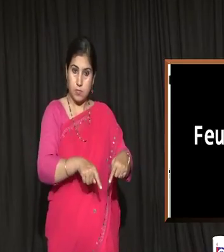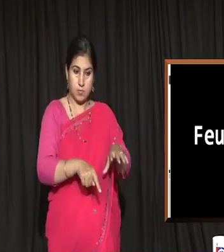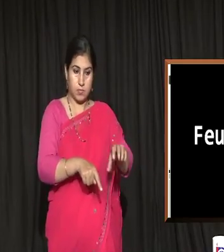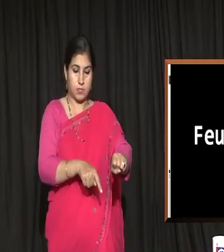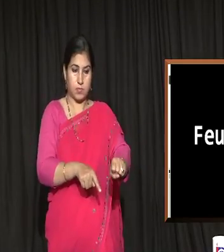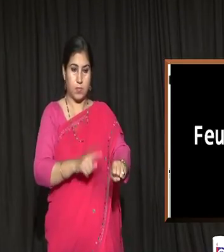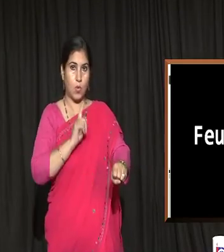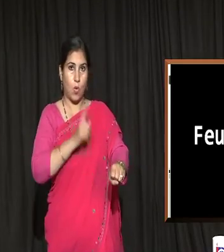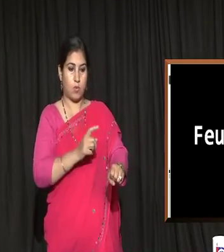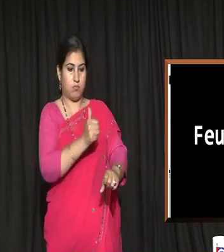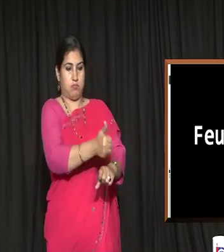सामंतवाद.